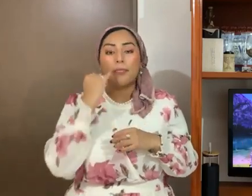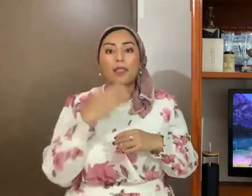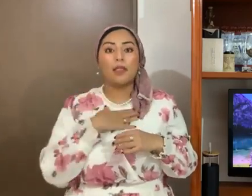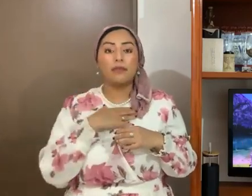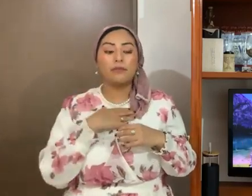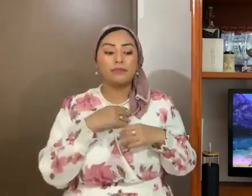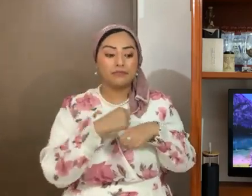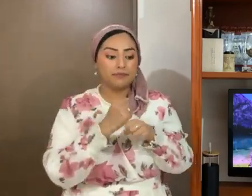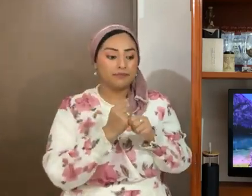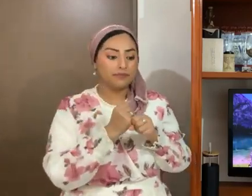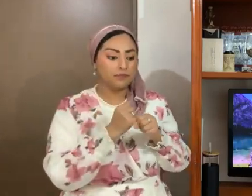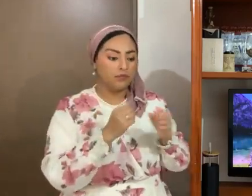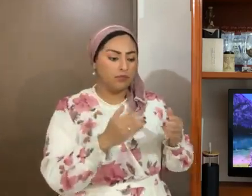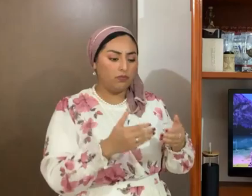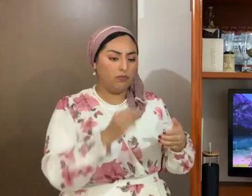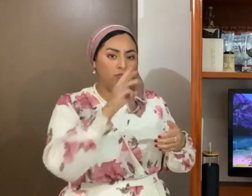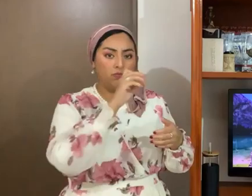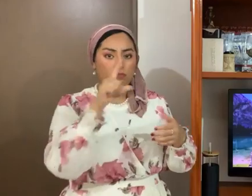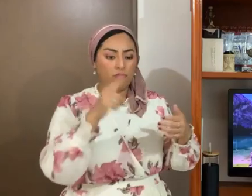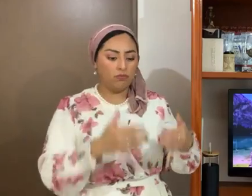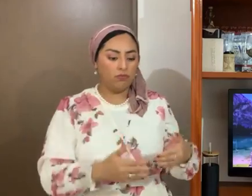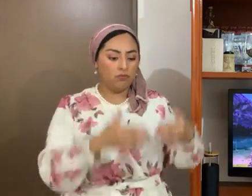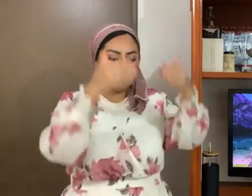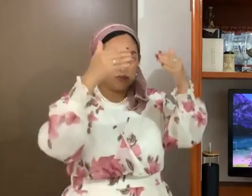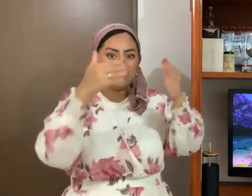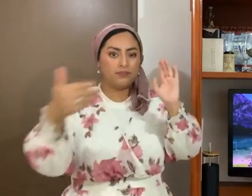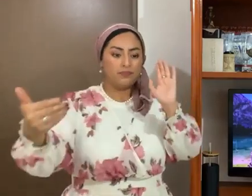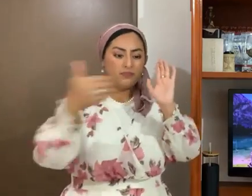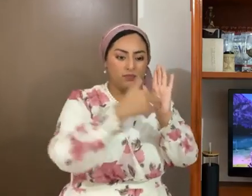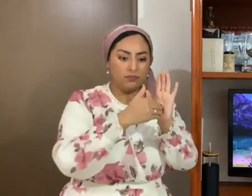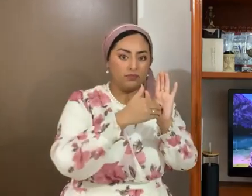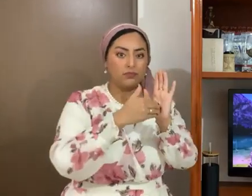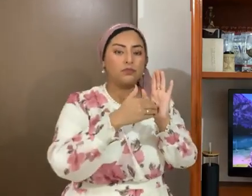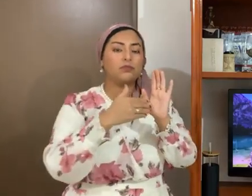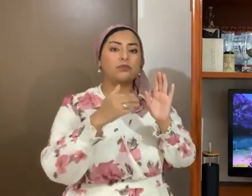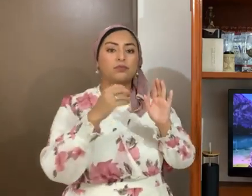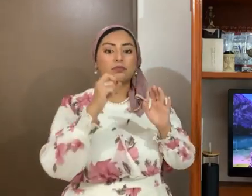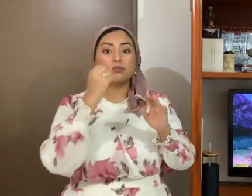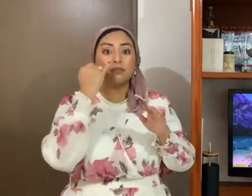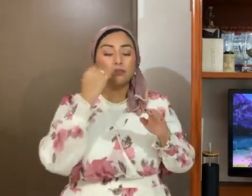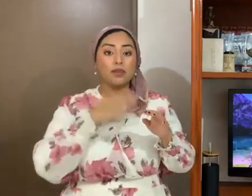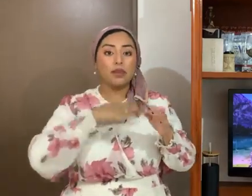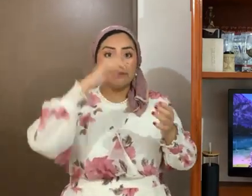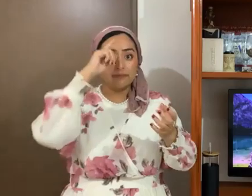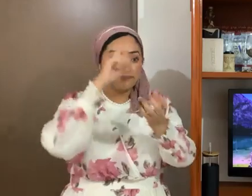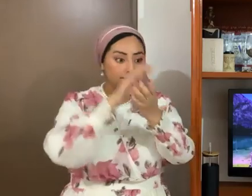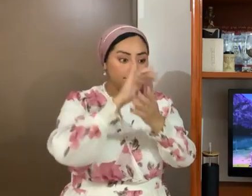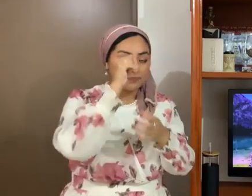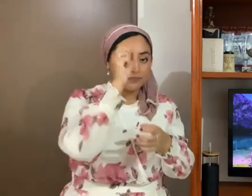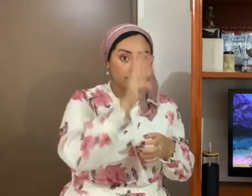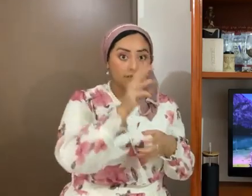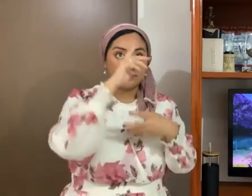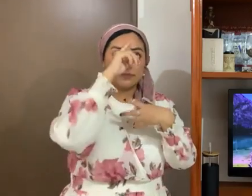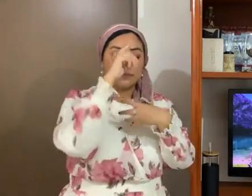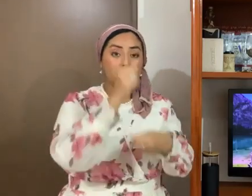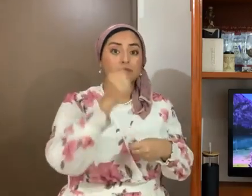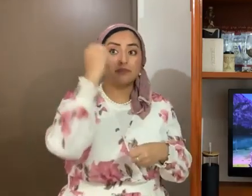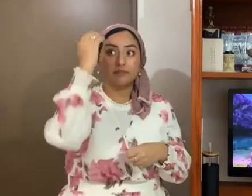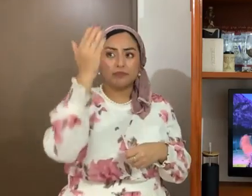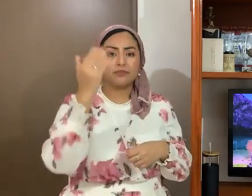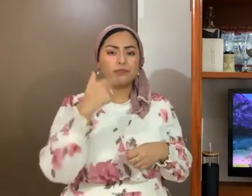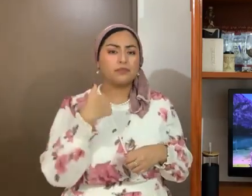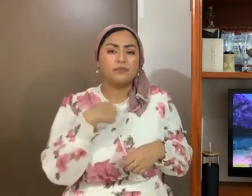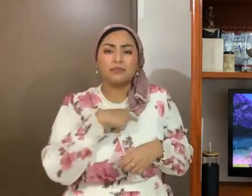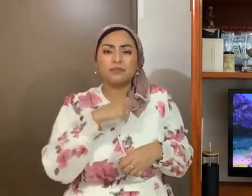una fortaleza a mi casa para prepararme contra la crisis y demás. Si yo creo en Yahshua y me tomo de él, entonces